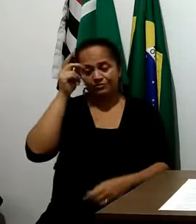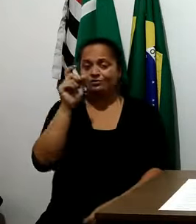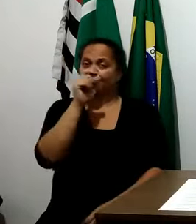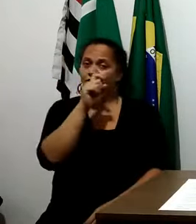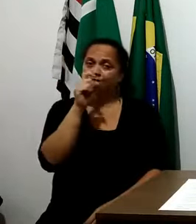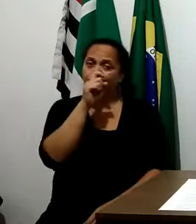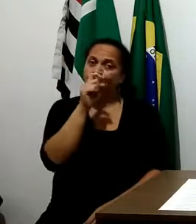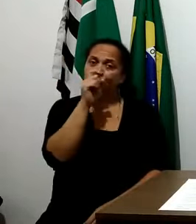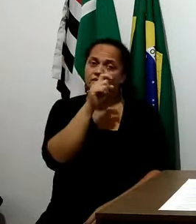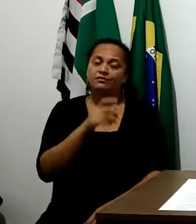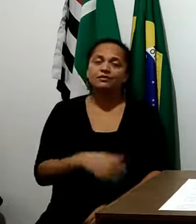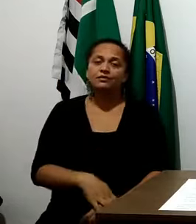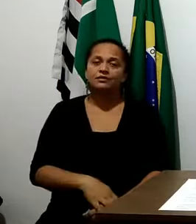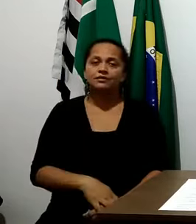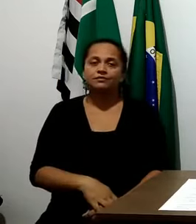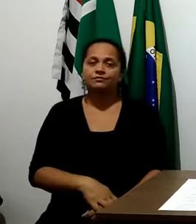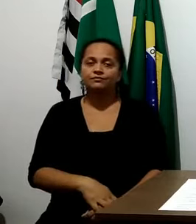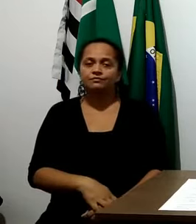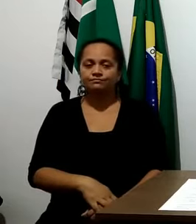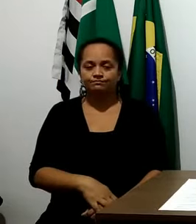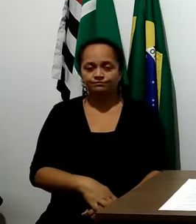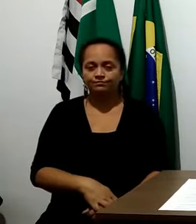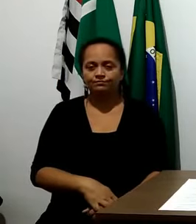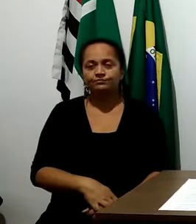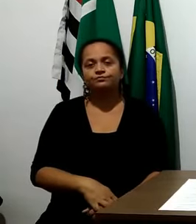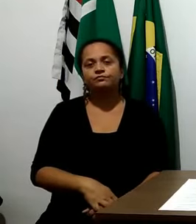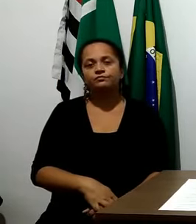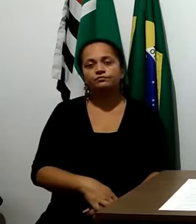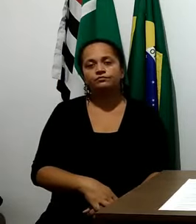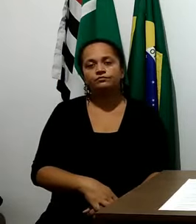mentiras, e a vossa língua profere maldade.